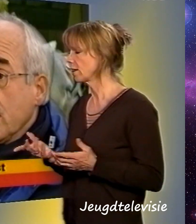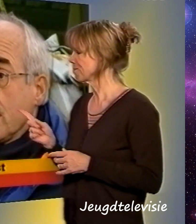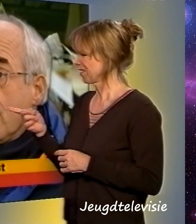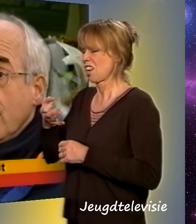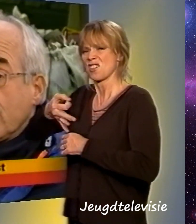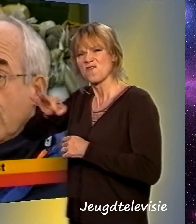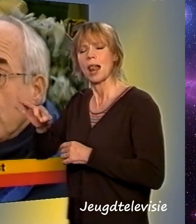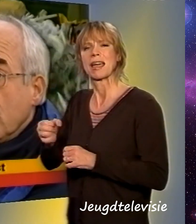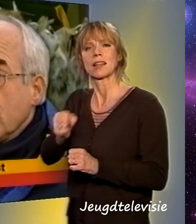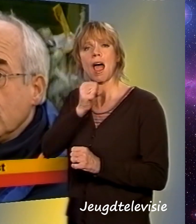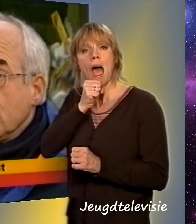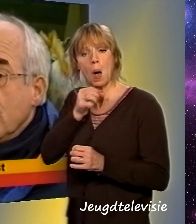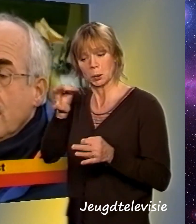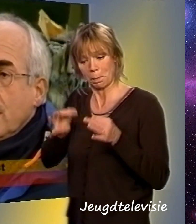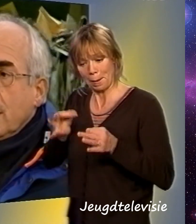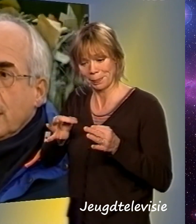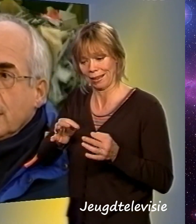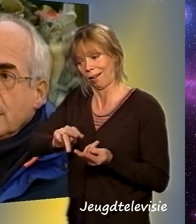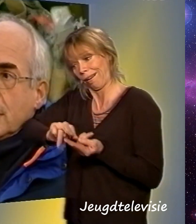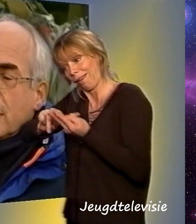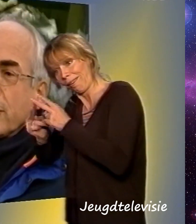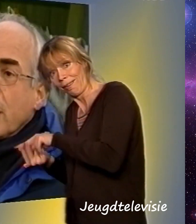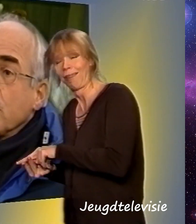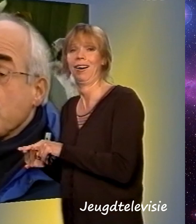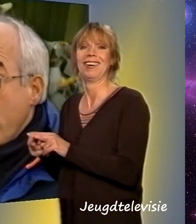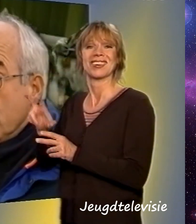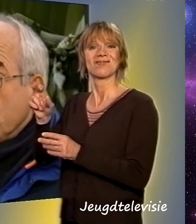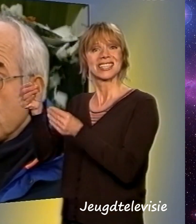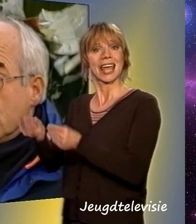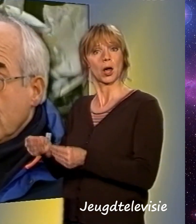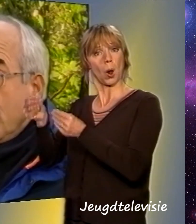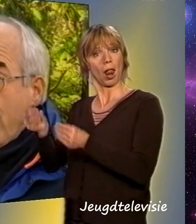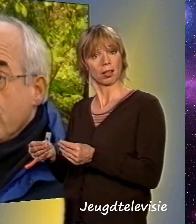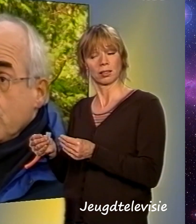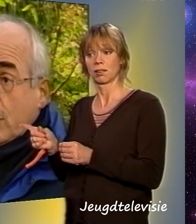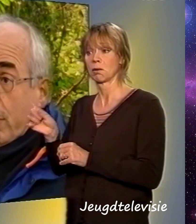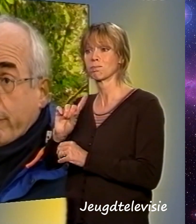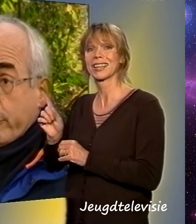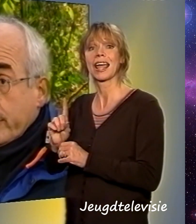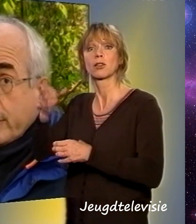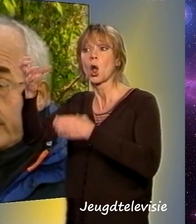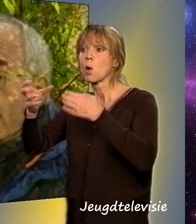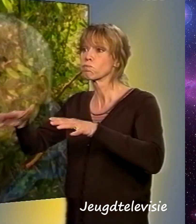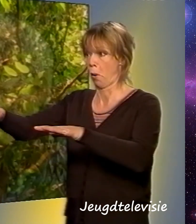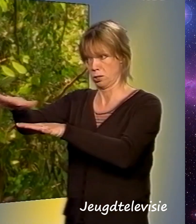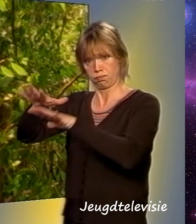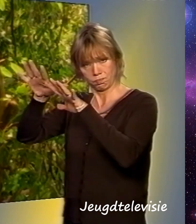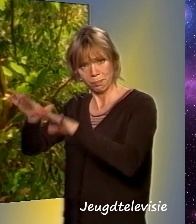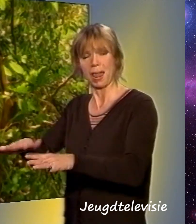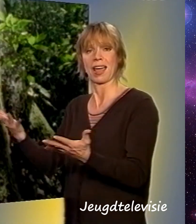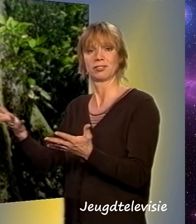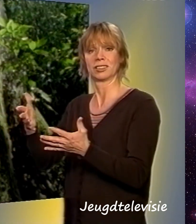papier en dat kan namelijk ook heel goed en dan bespaar je de bossen en de blijven is beschikbaar voor de dieren die erin